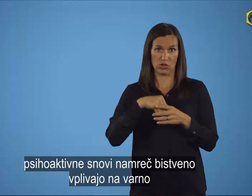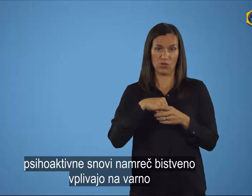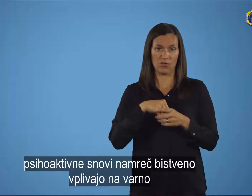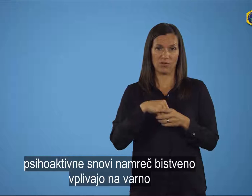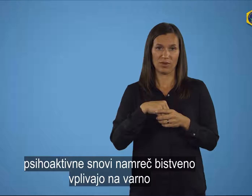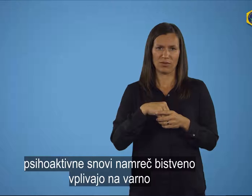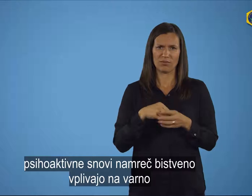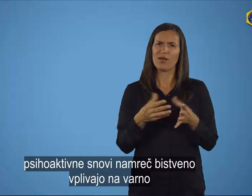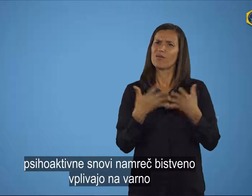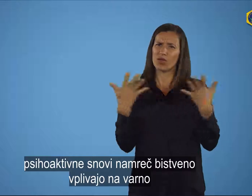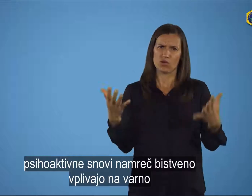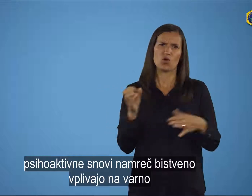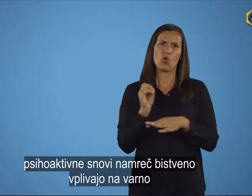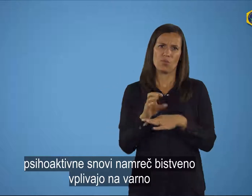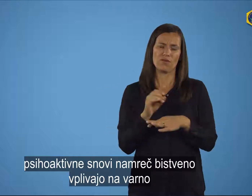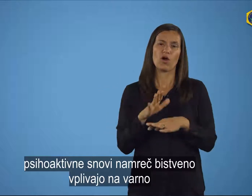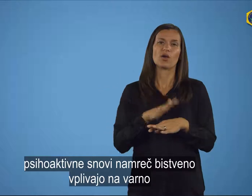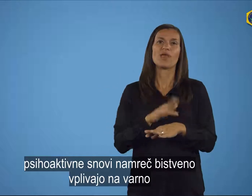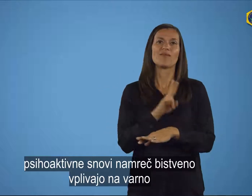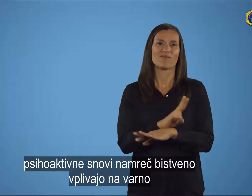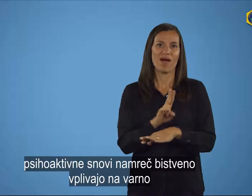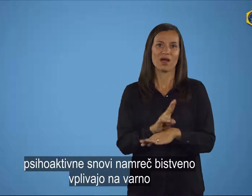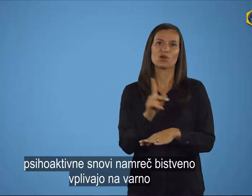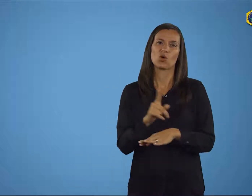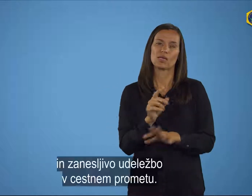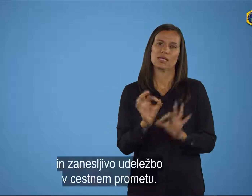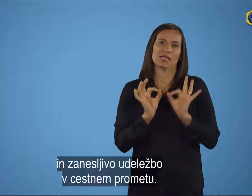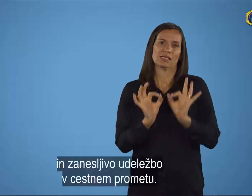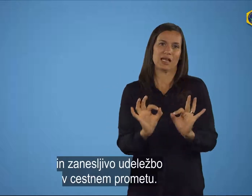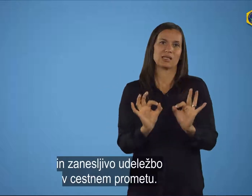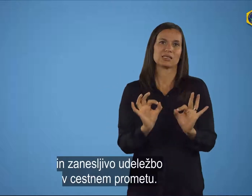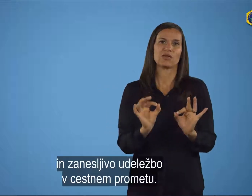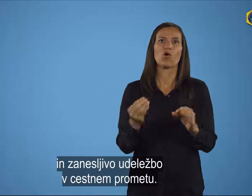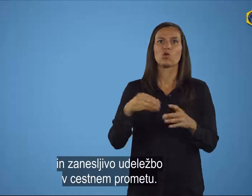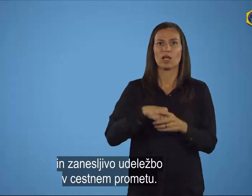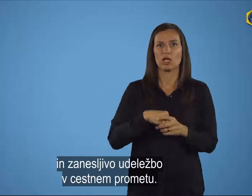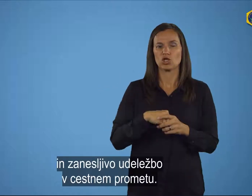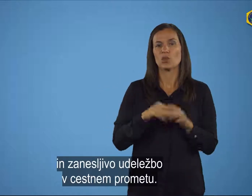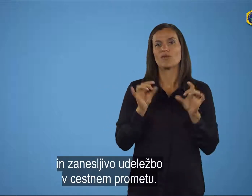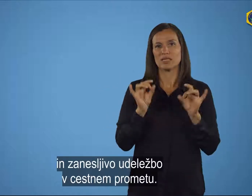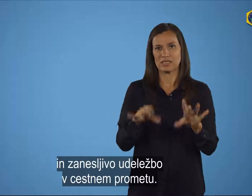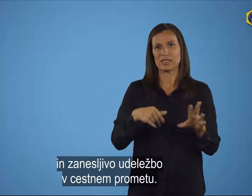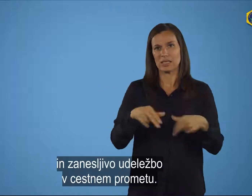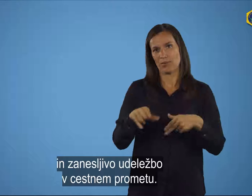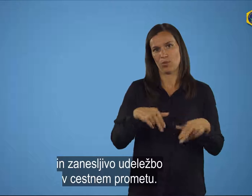bistveno vplivajo na varno in zanesljivo udeležbo v cestnem prometu.